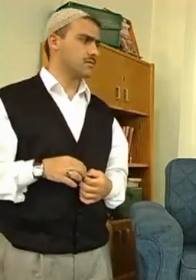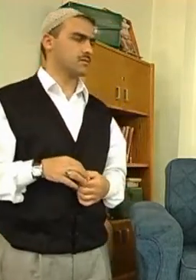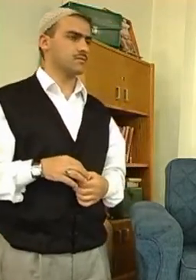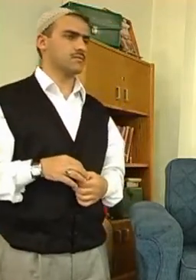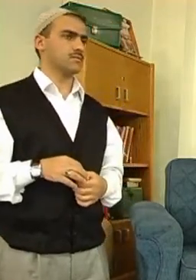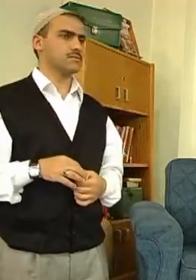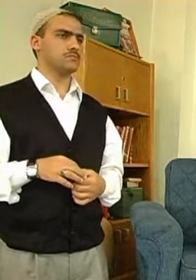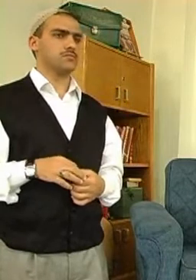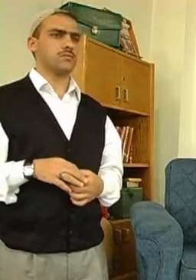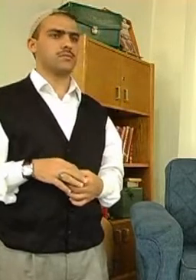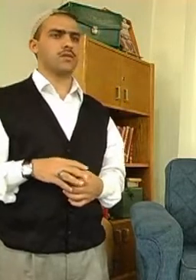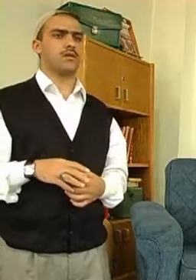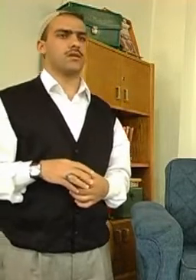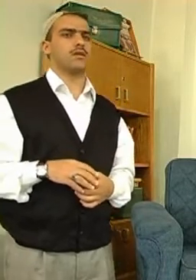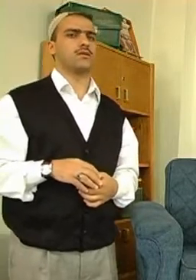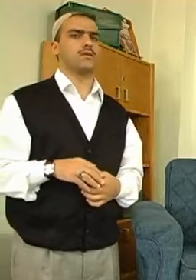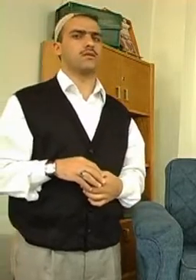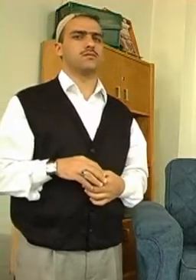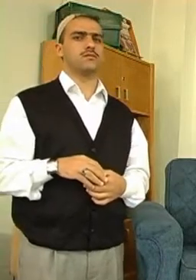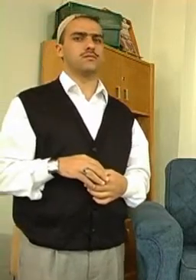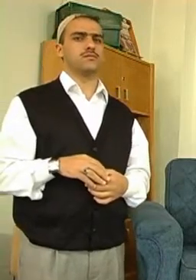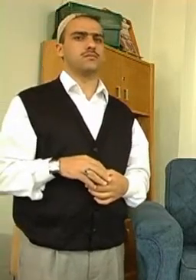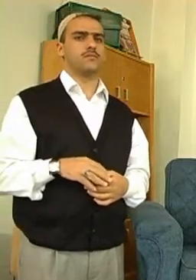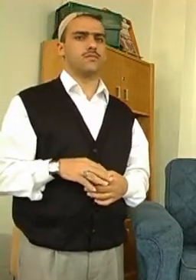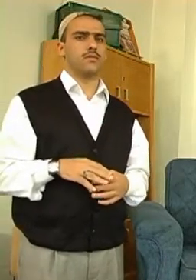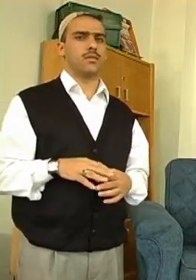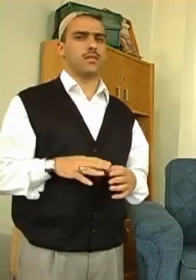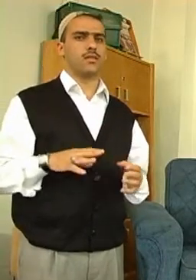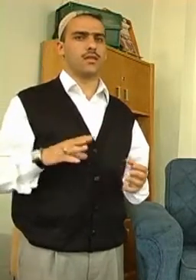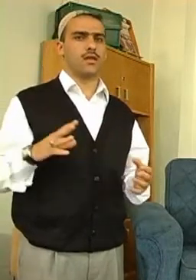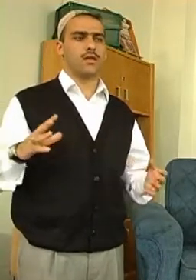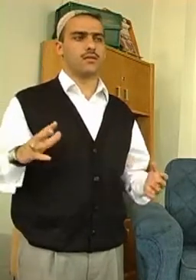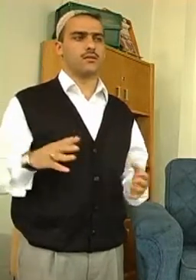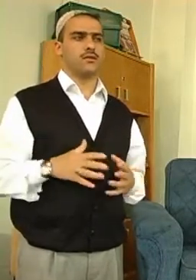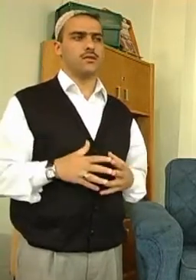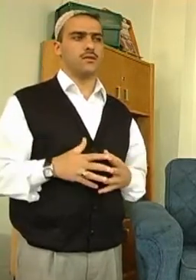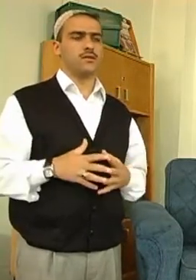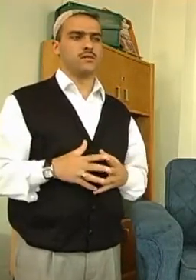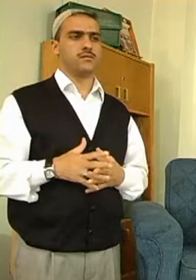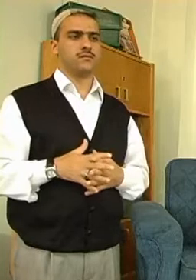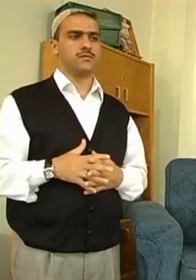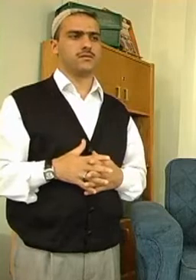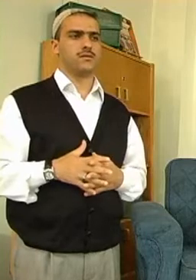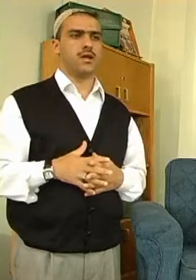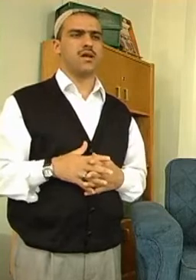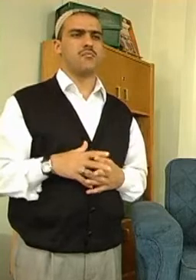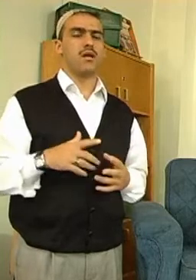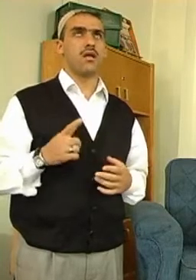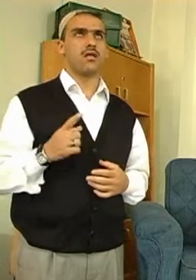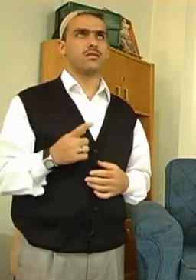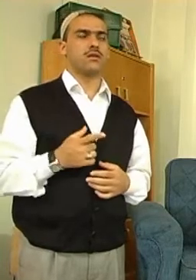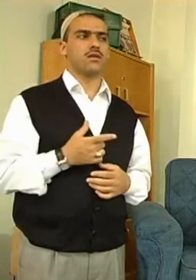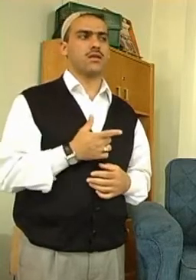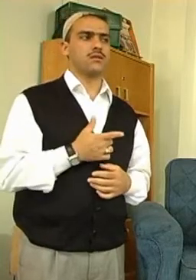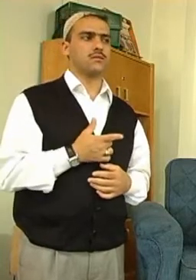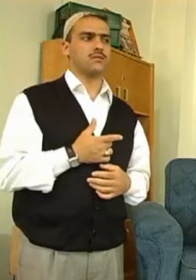yani. Ama kendini zayi ederse başka. O zaman çok aşağı düşer diyor. Esfel safilin. Kendini zayi